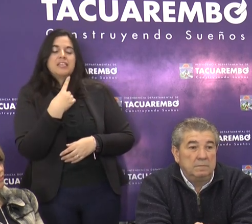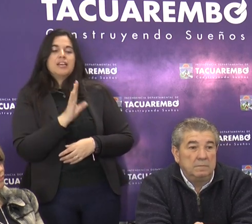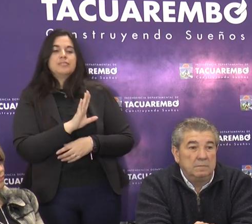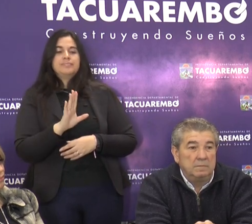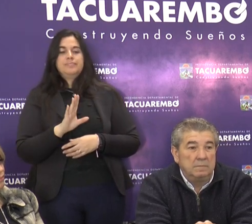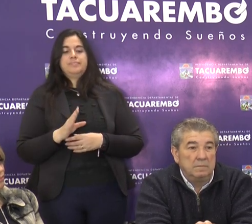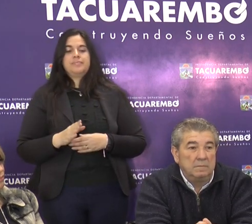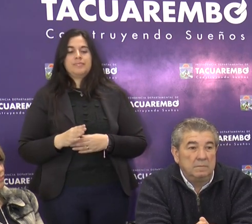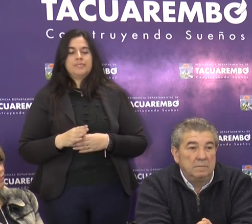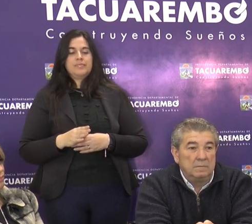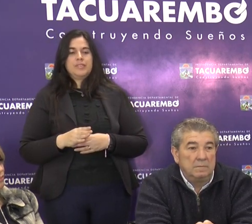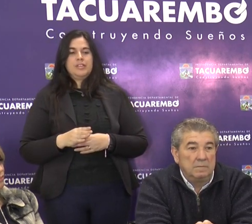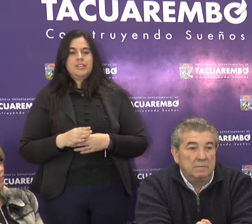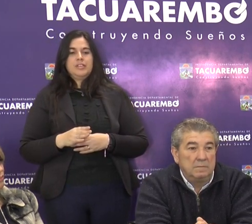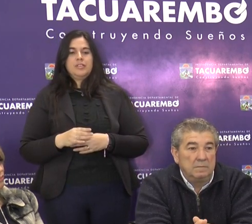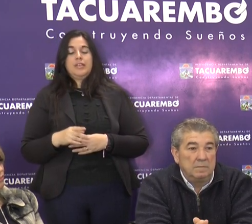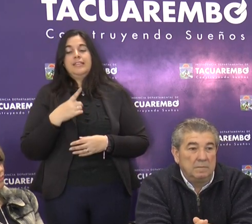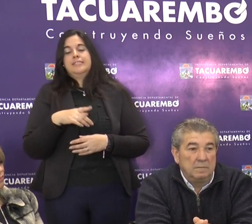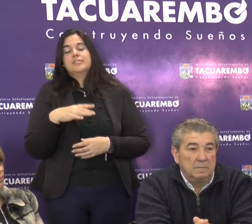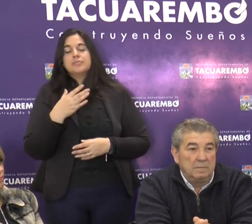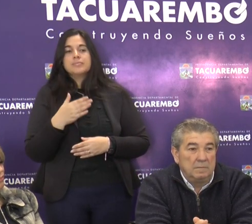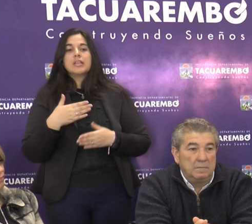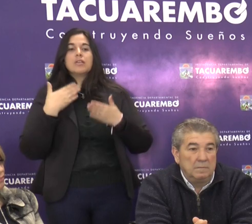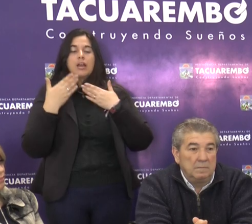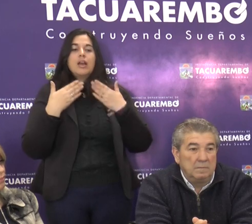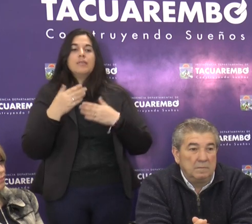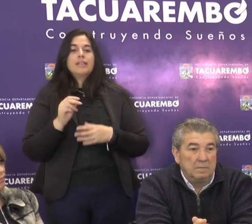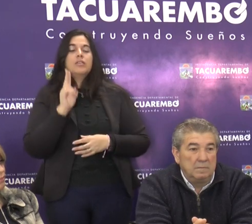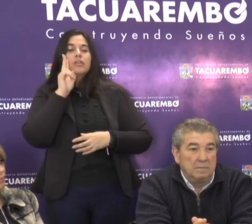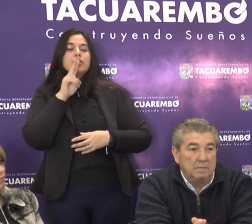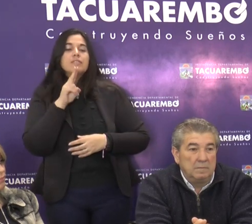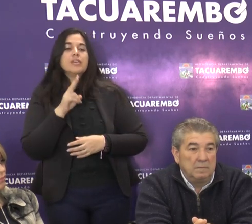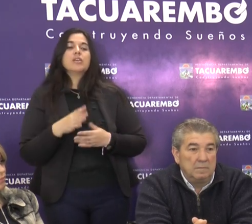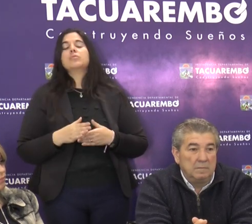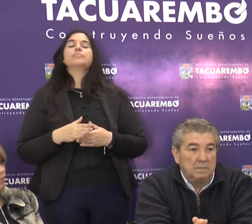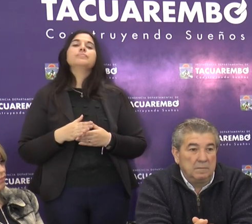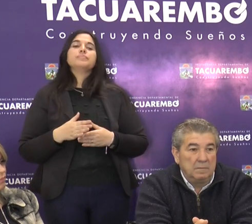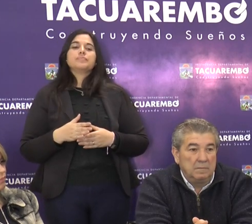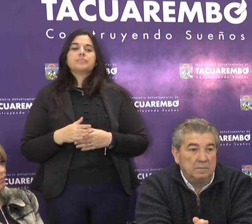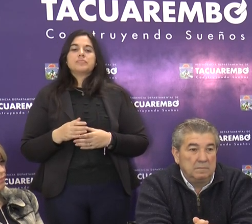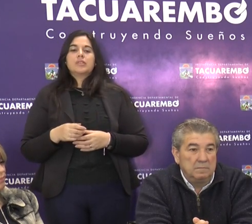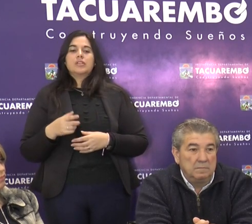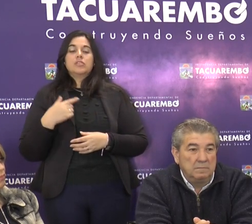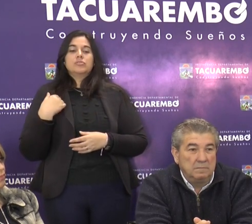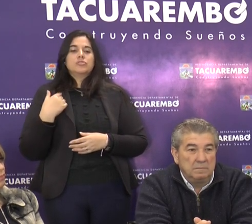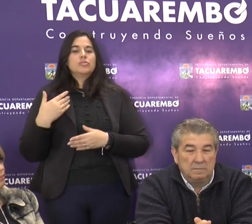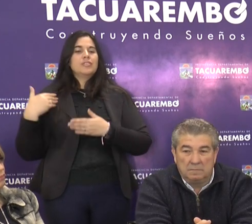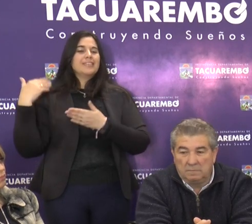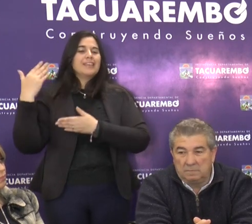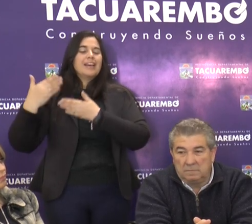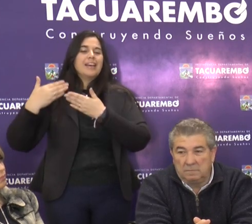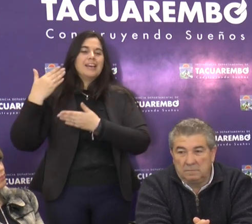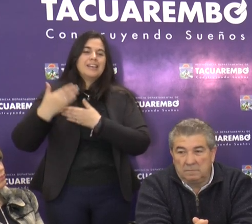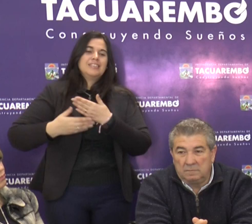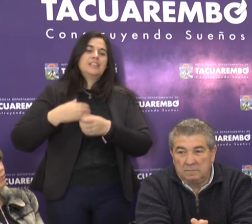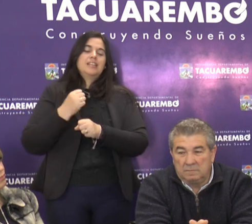permítame ser un poco crítico de lo que veo y lo que la experiencia que me viene pasando a través